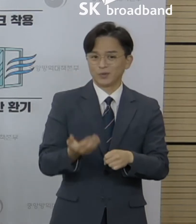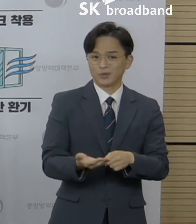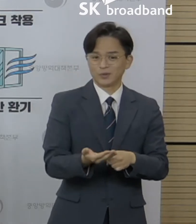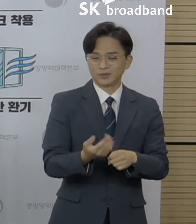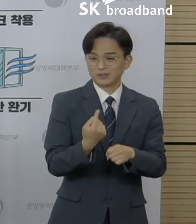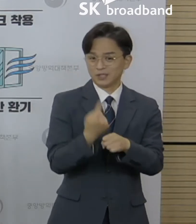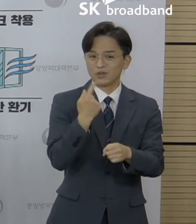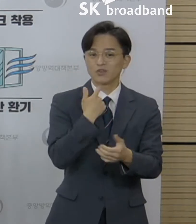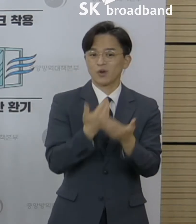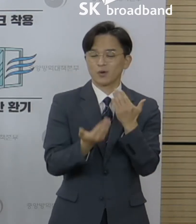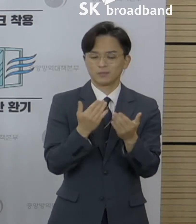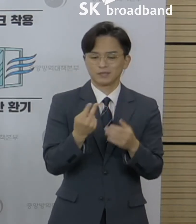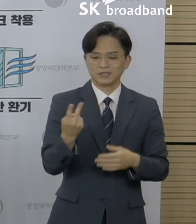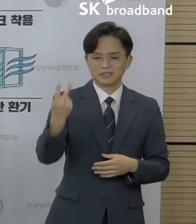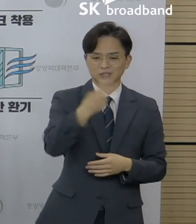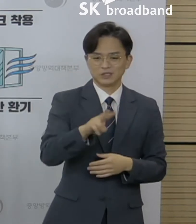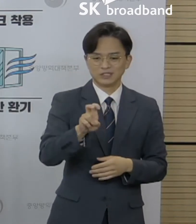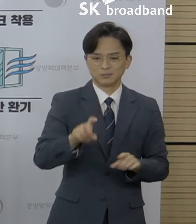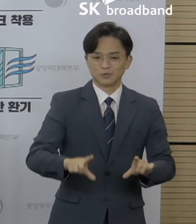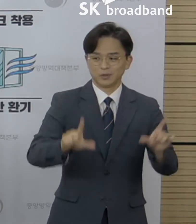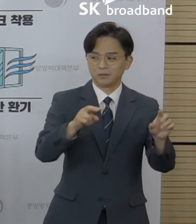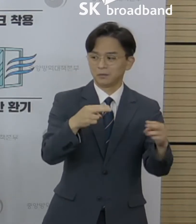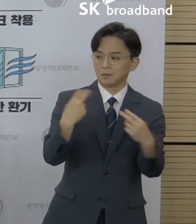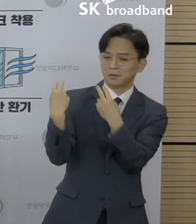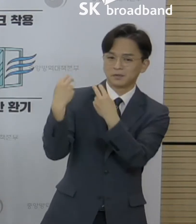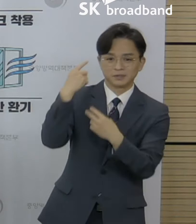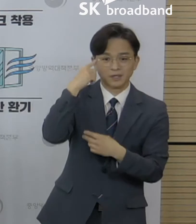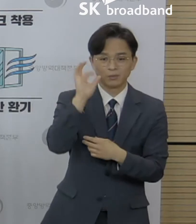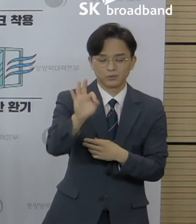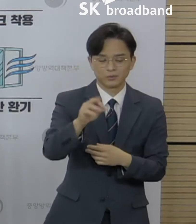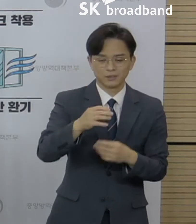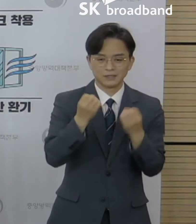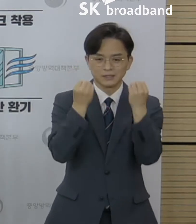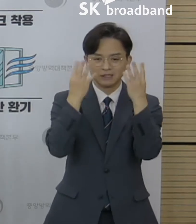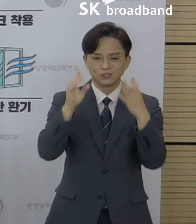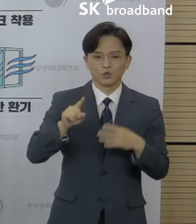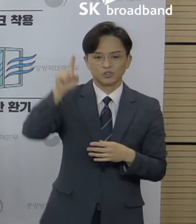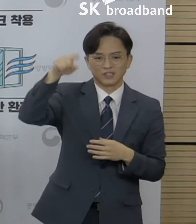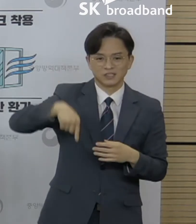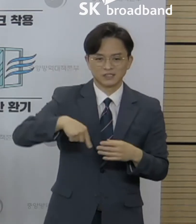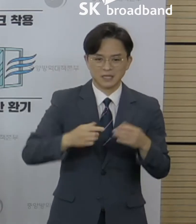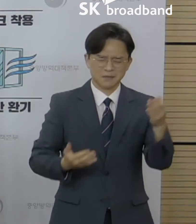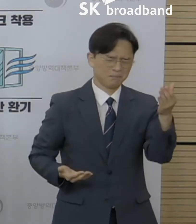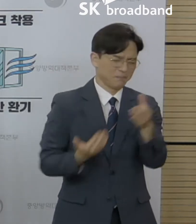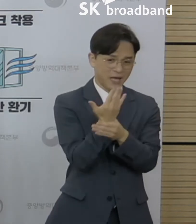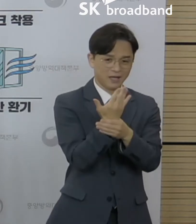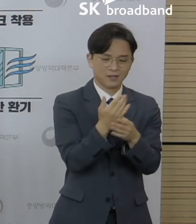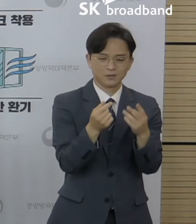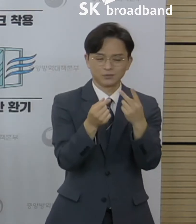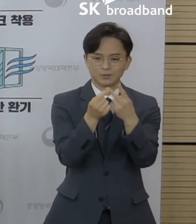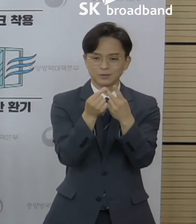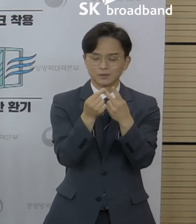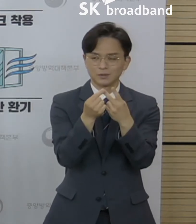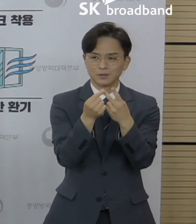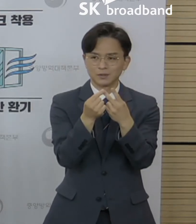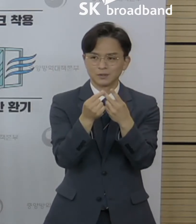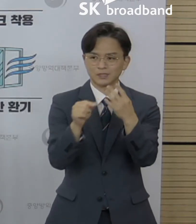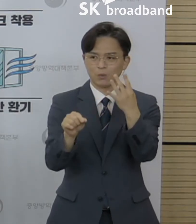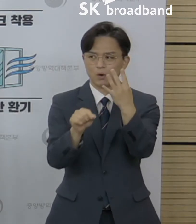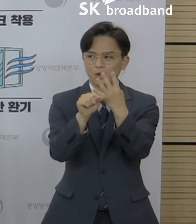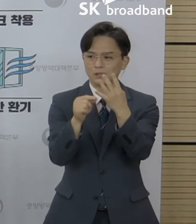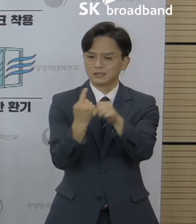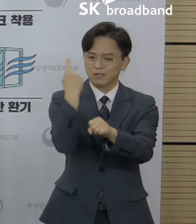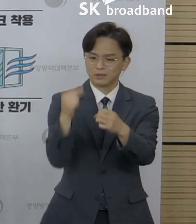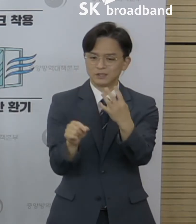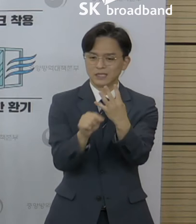작년 2020년을 돌이켜보면 신천지 때의 양상, 그리고 지금보다는 약간 이른 시기인 4월 말